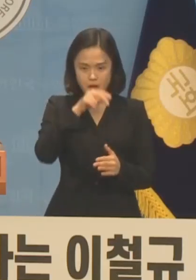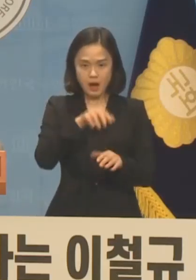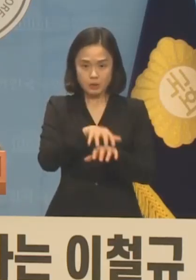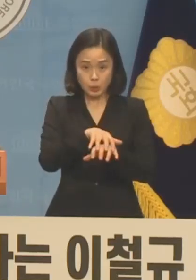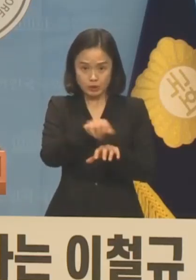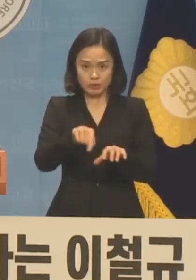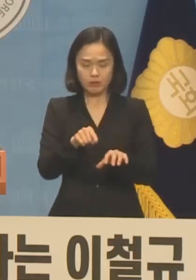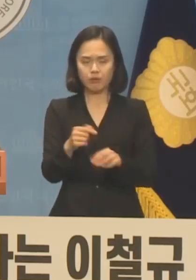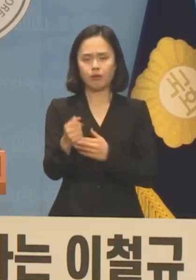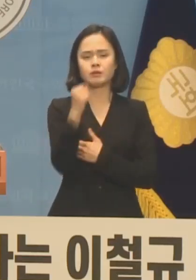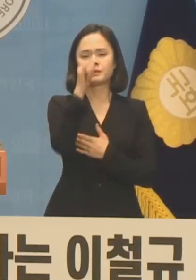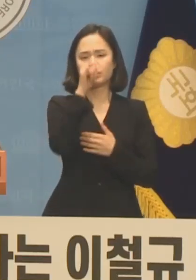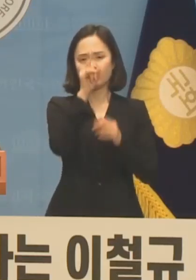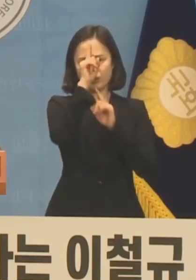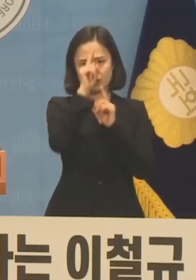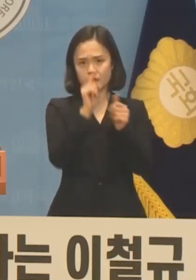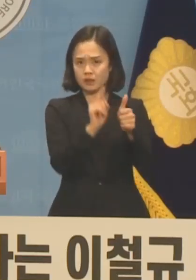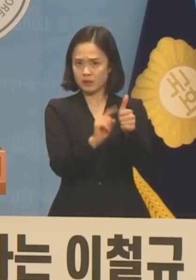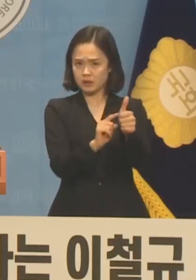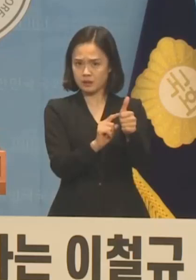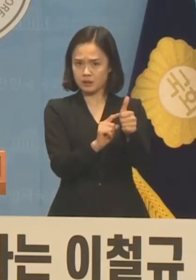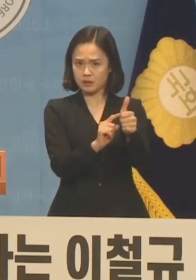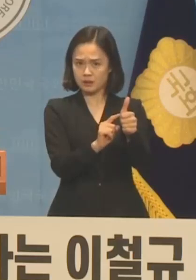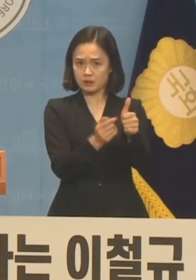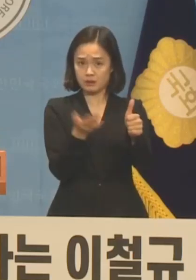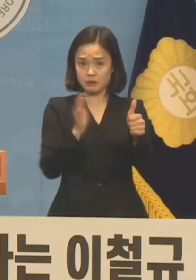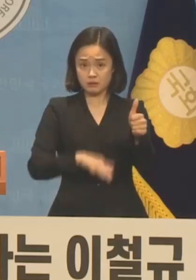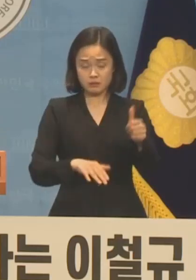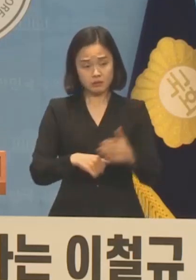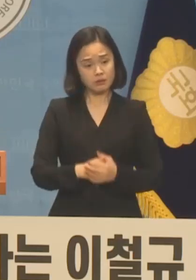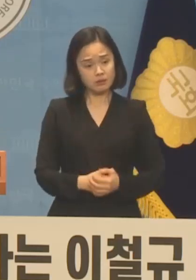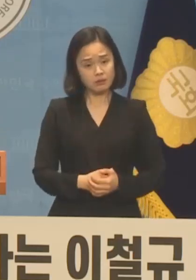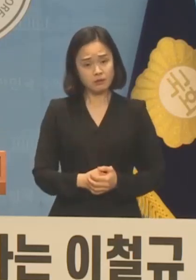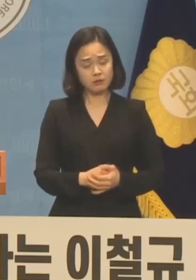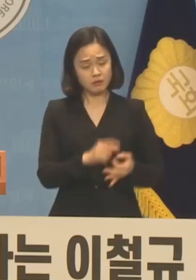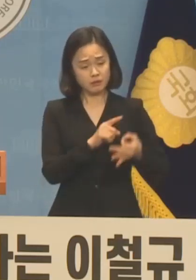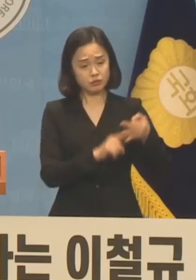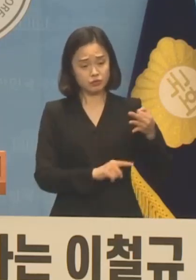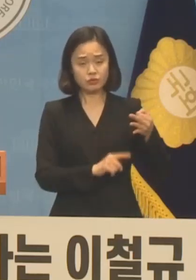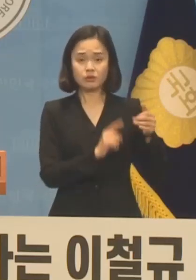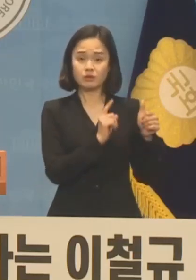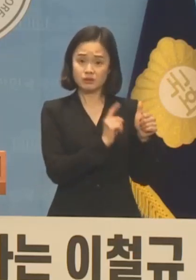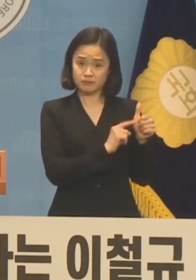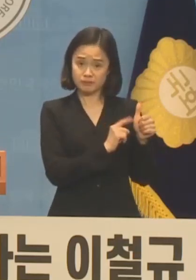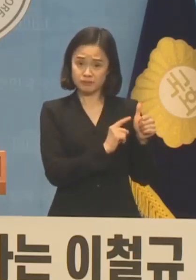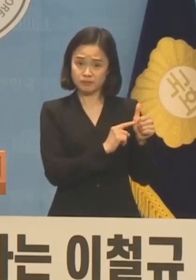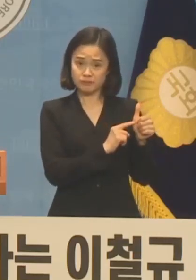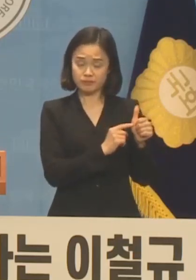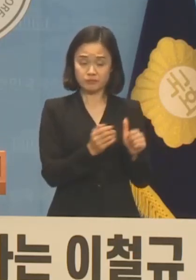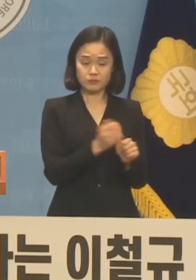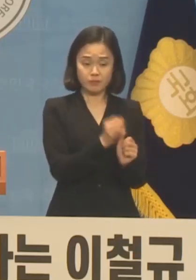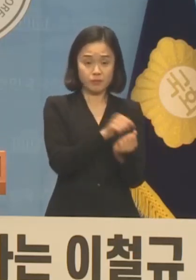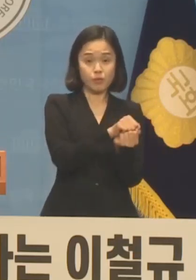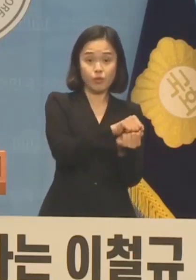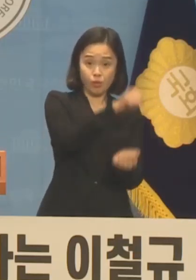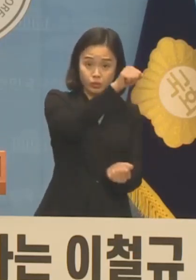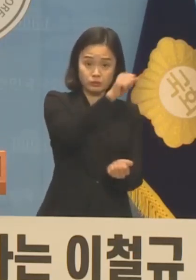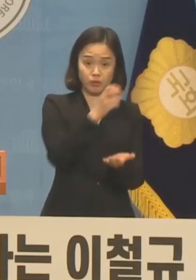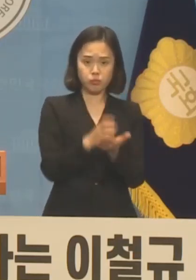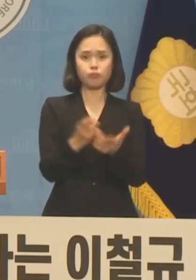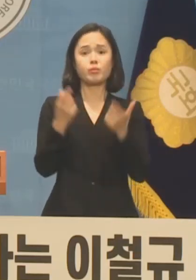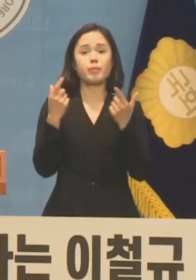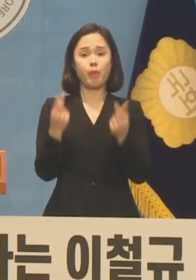수차례 수사기관의 소환 조사에 불응한 내란 수괴범 윤석열에 대한 체포영장 집행이라는